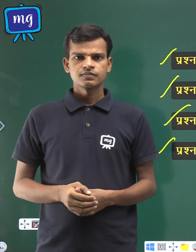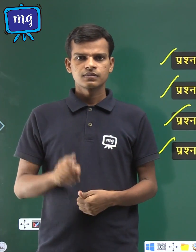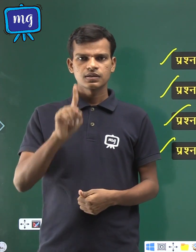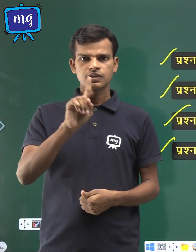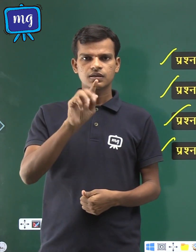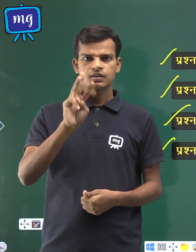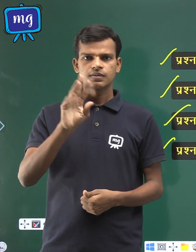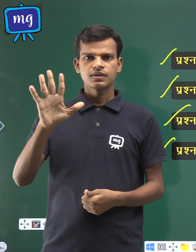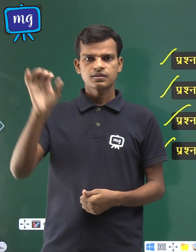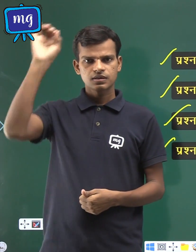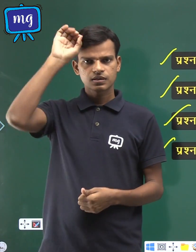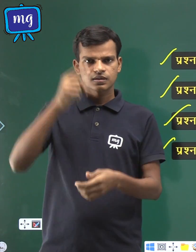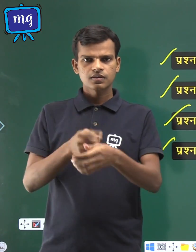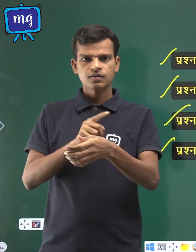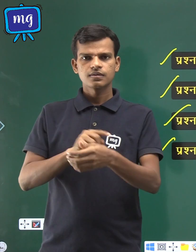135 डिग्री का